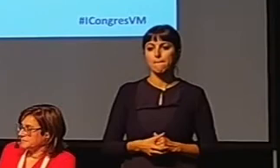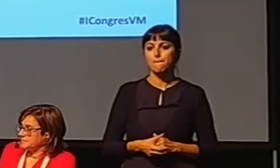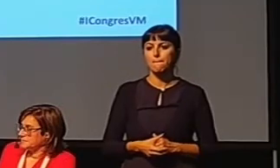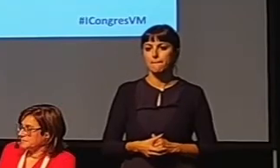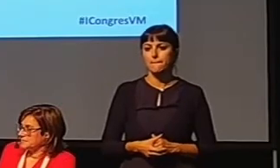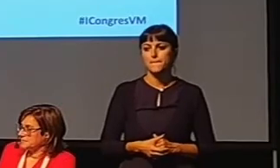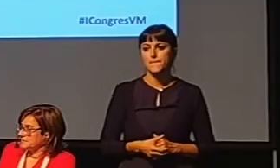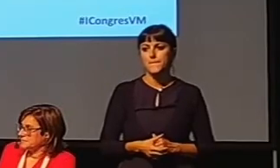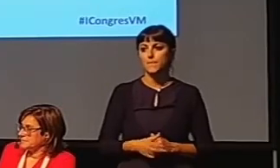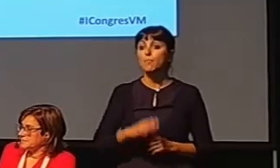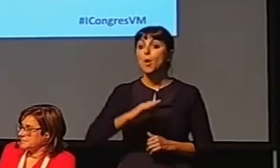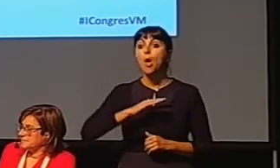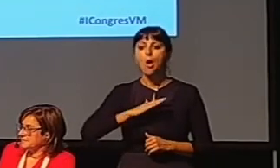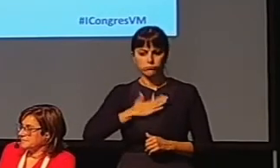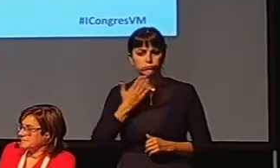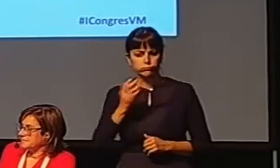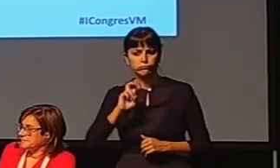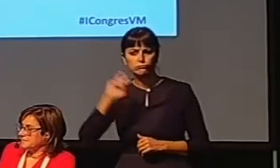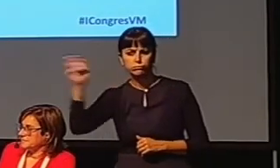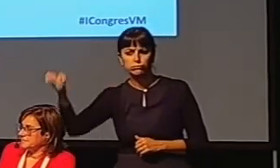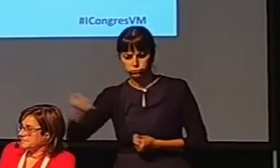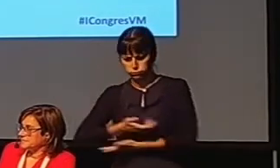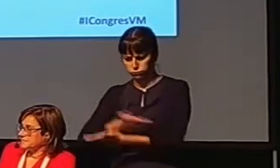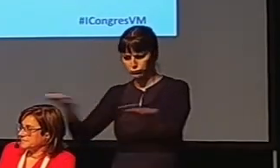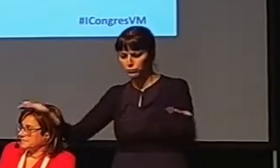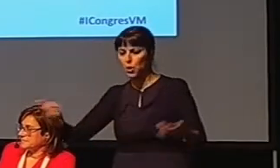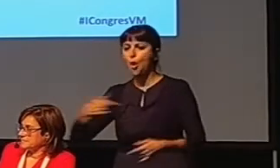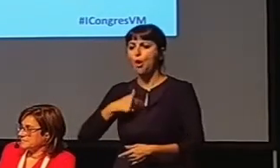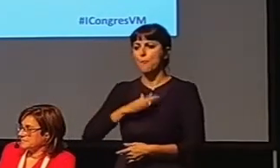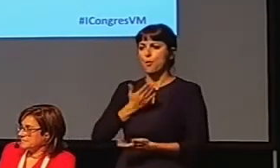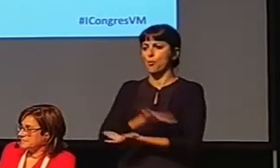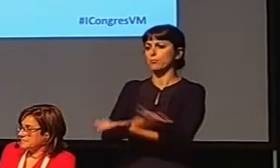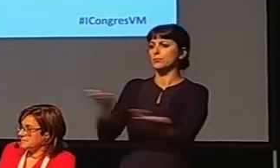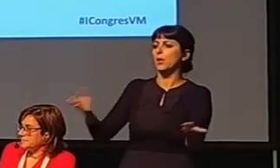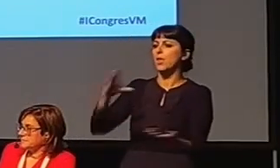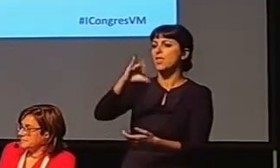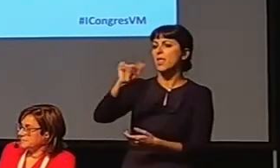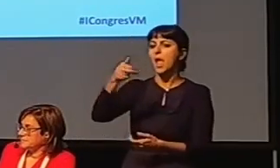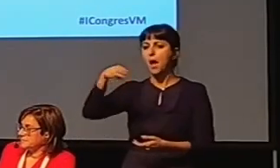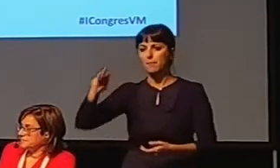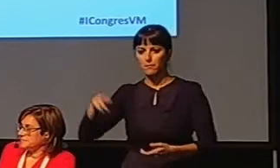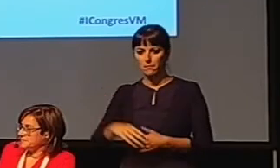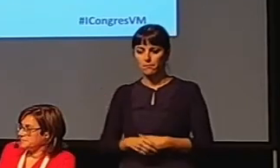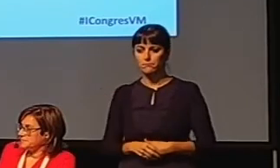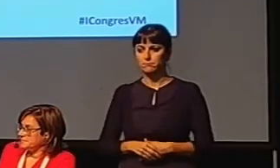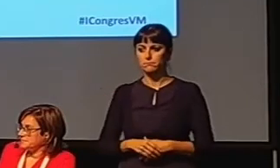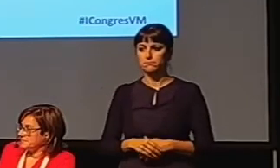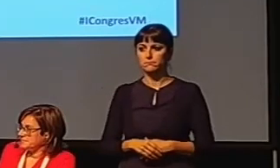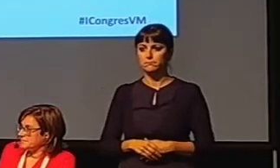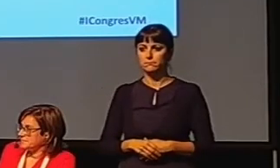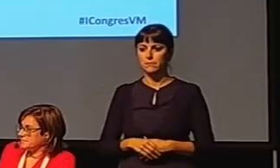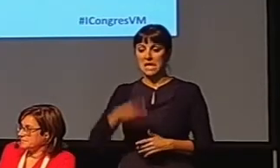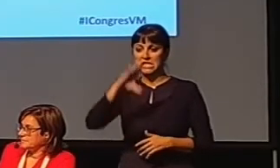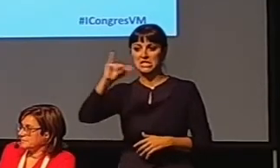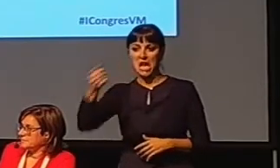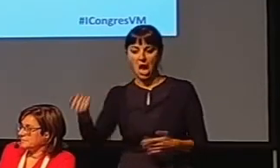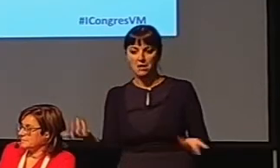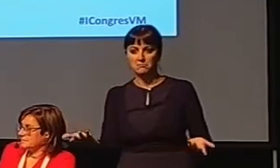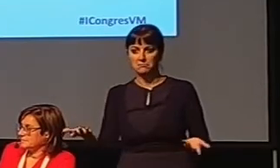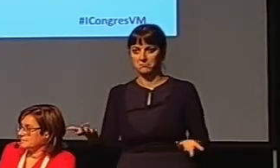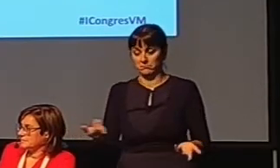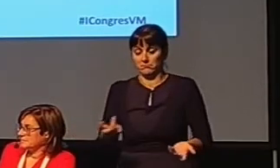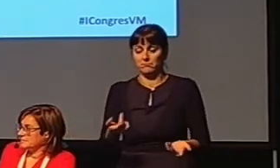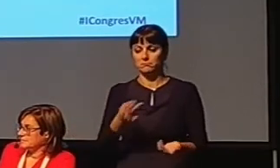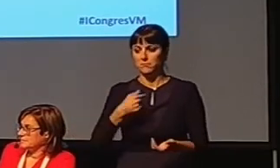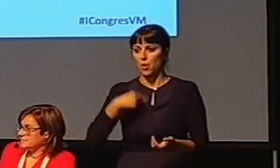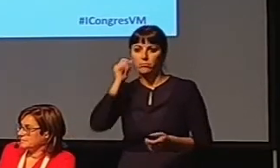Podem tindre recursos, no? Et puc oferir al CIAT. Clar, quan parles amb el CIAT et diu, com m'envies